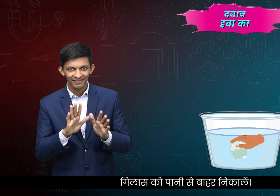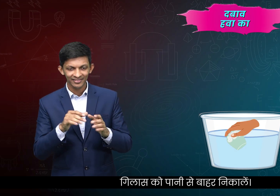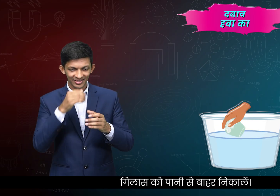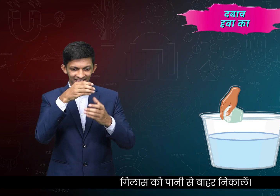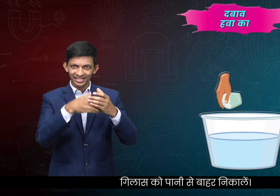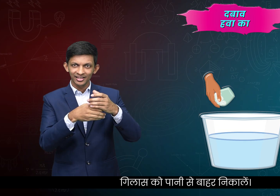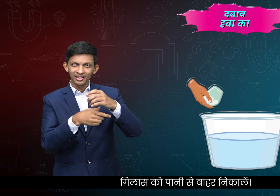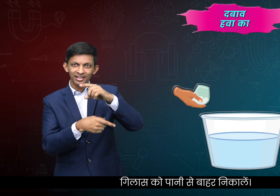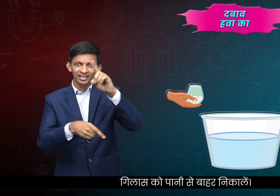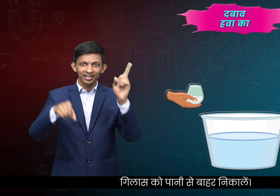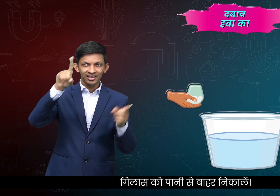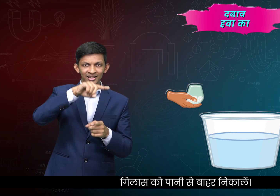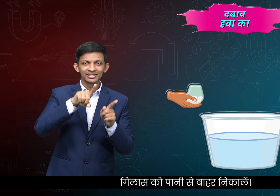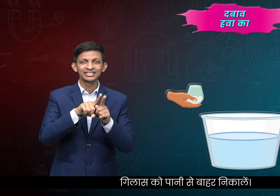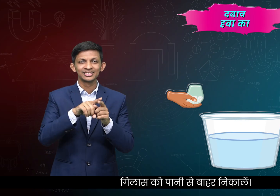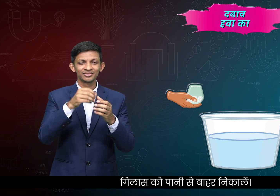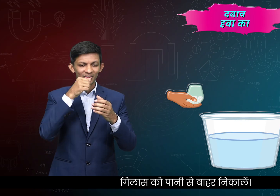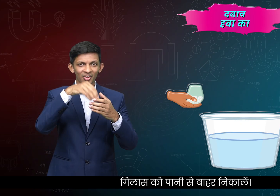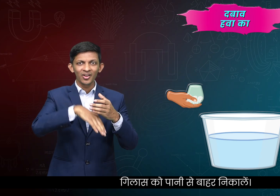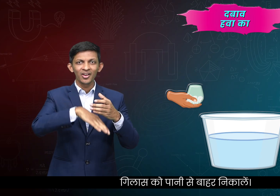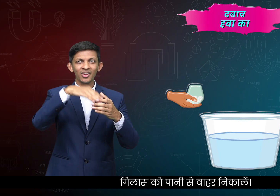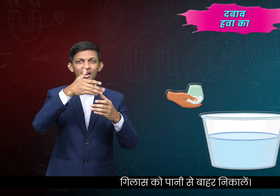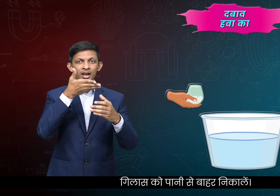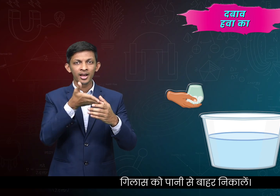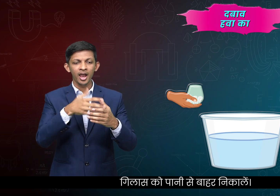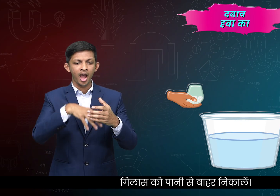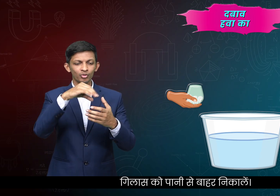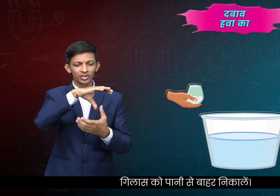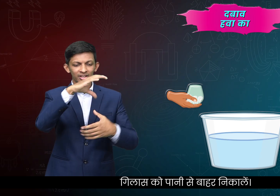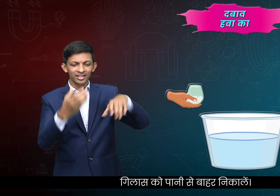गिलास को पानी से बाहर निकालें।